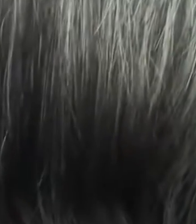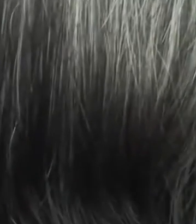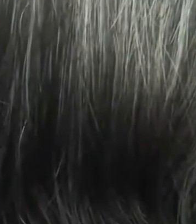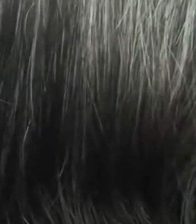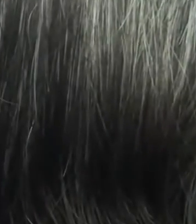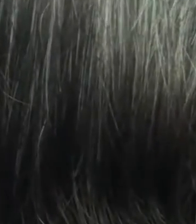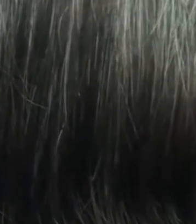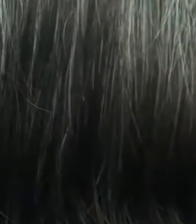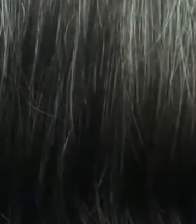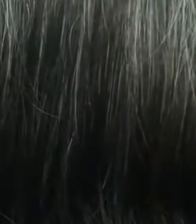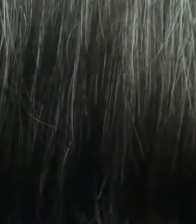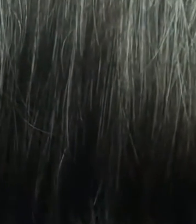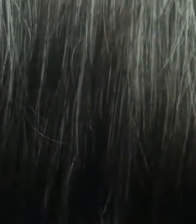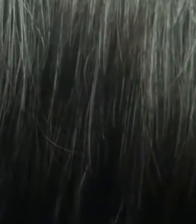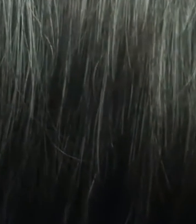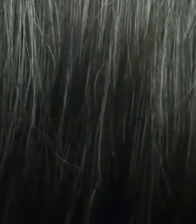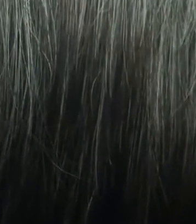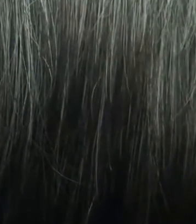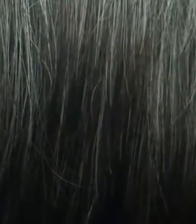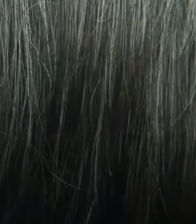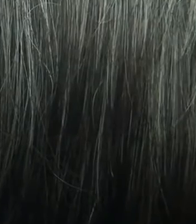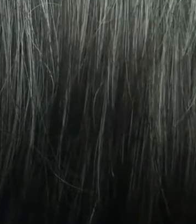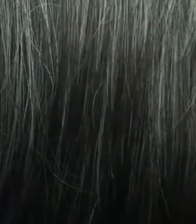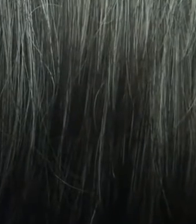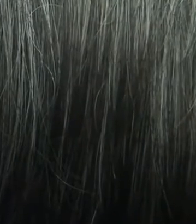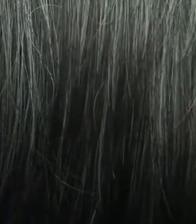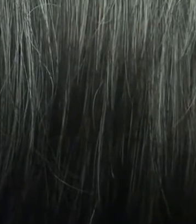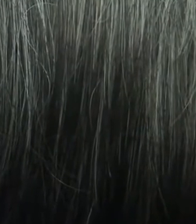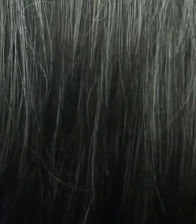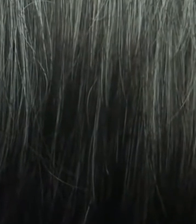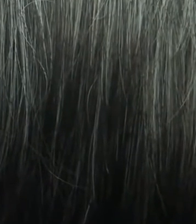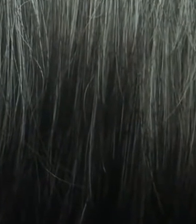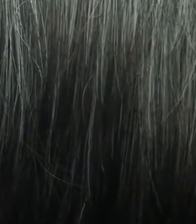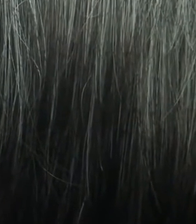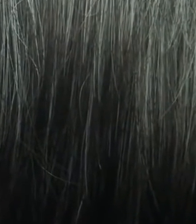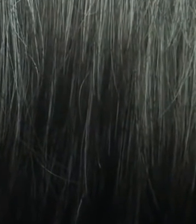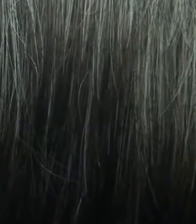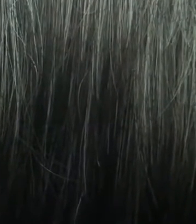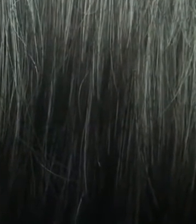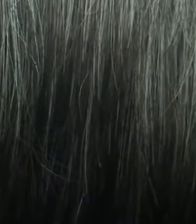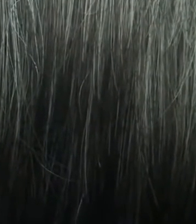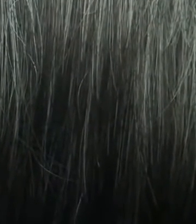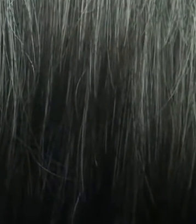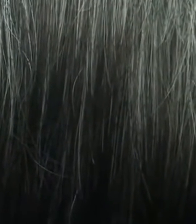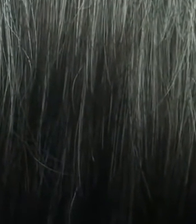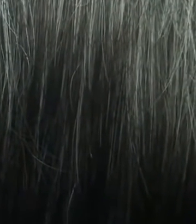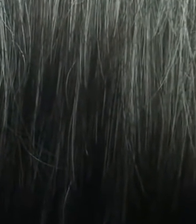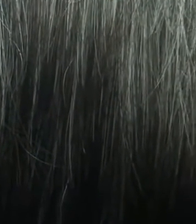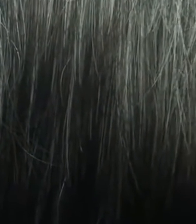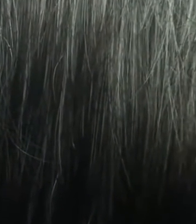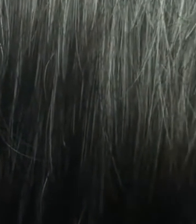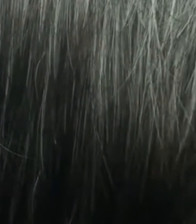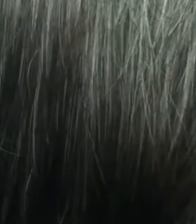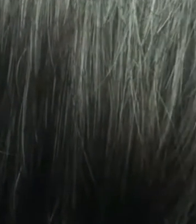풋풋했고 아팠고 방황했던 그 시절의 사진들을 보고 있으면